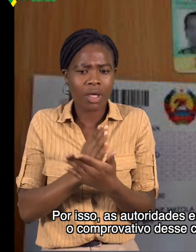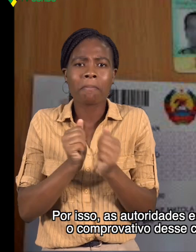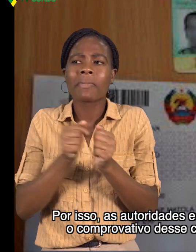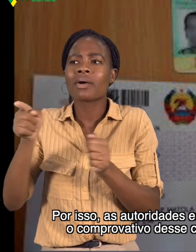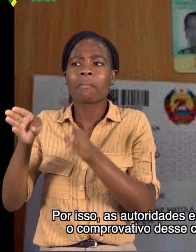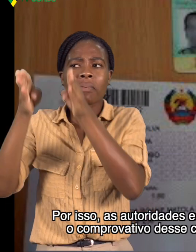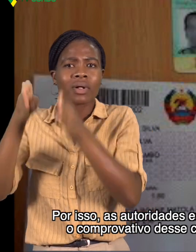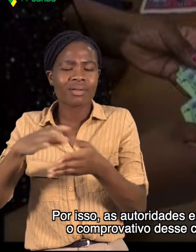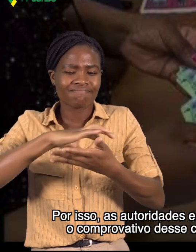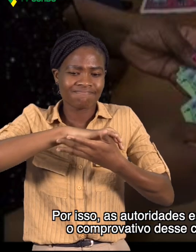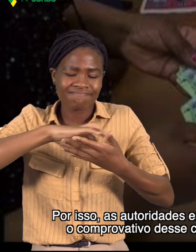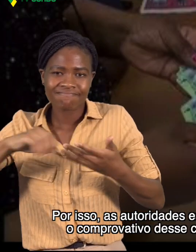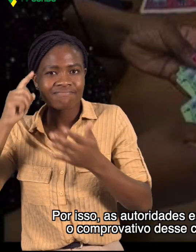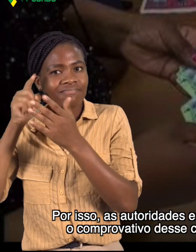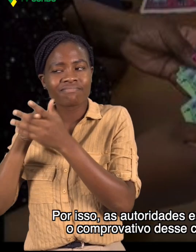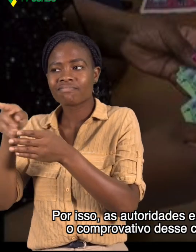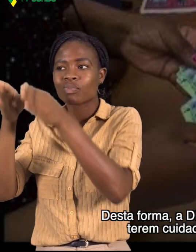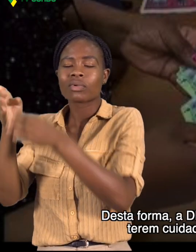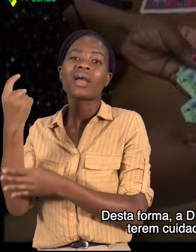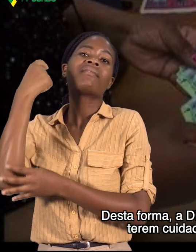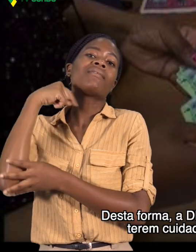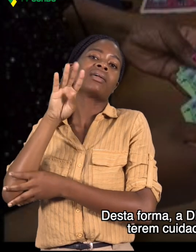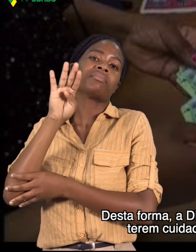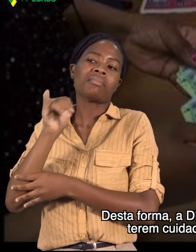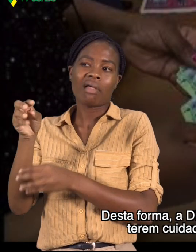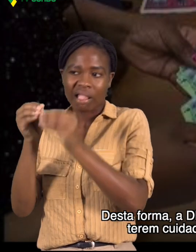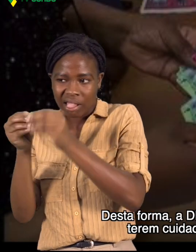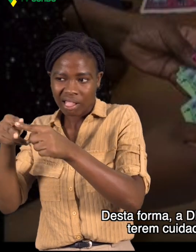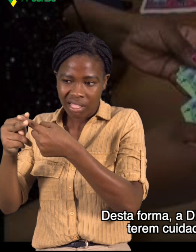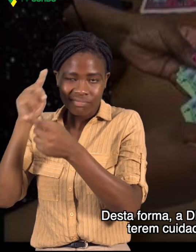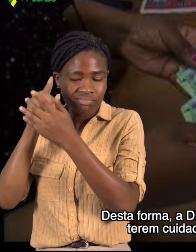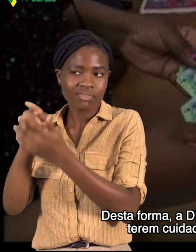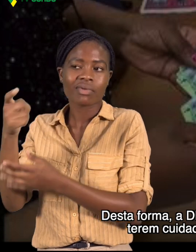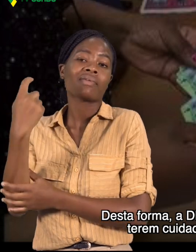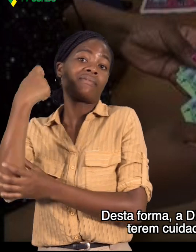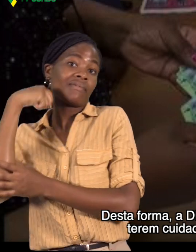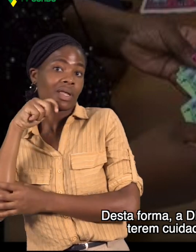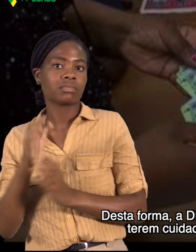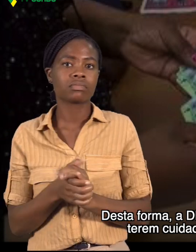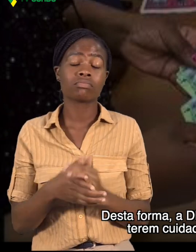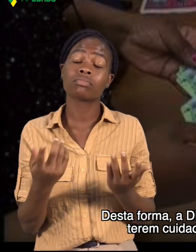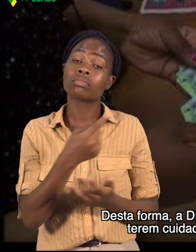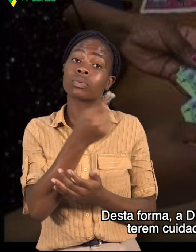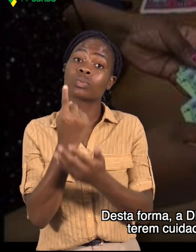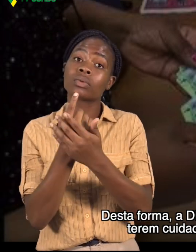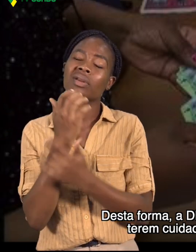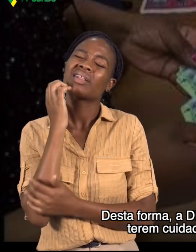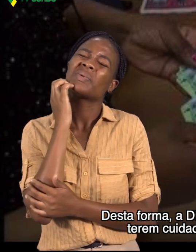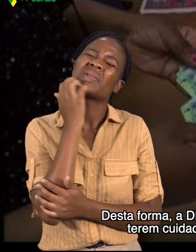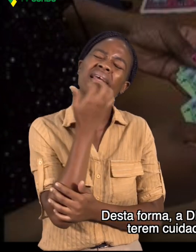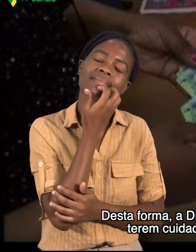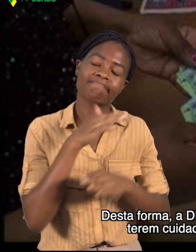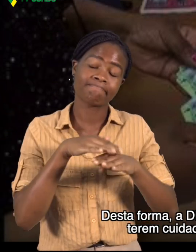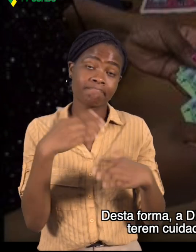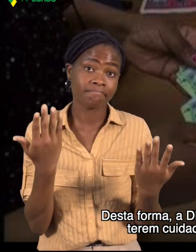cidadão chegou às mãos do falsificador. Desta forma, a Direção de Identificação Civil alerta